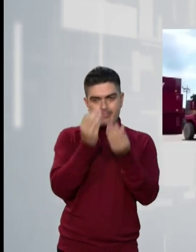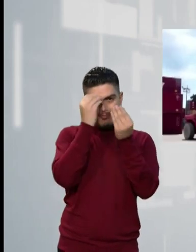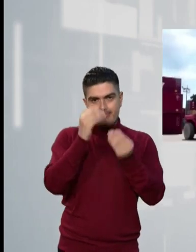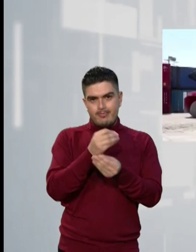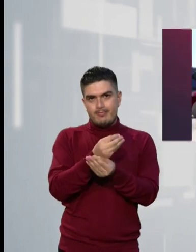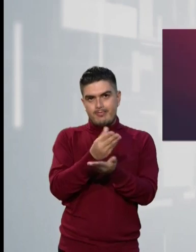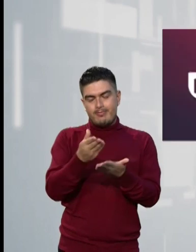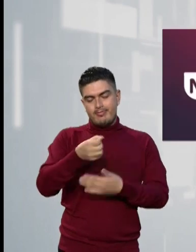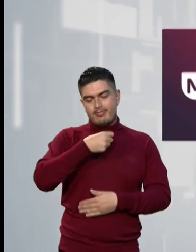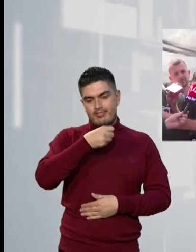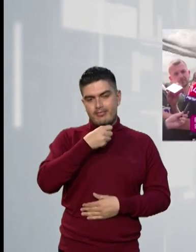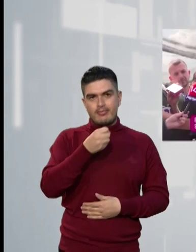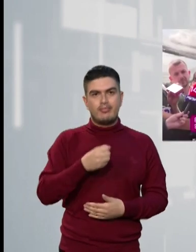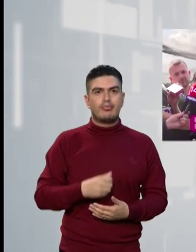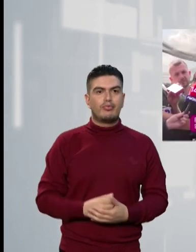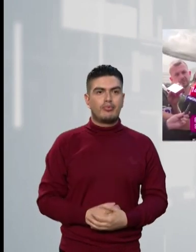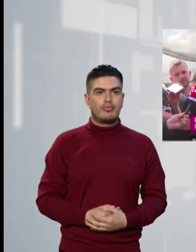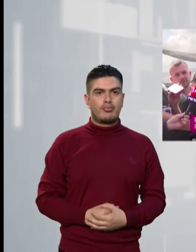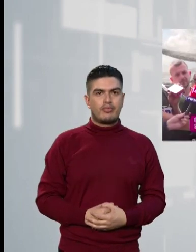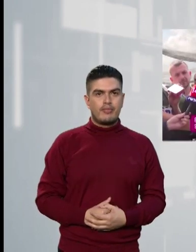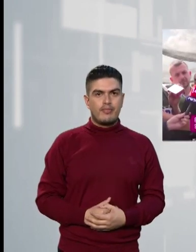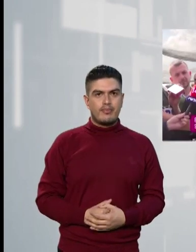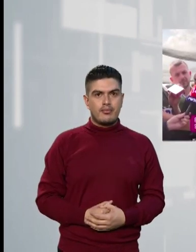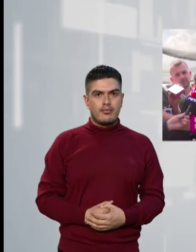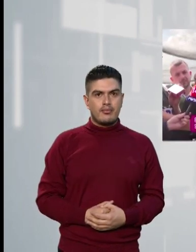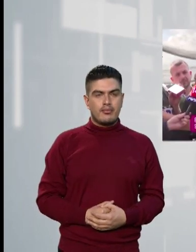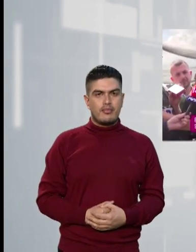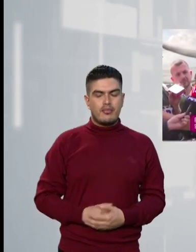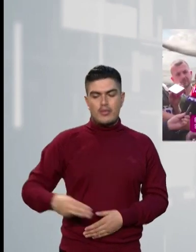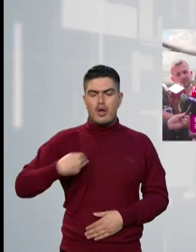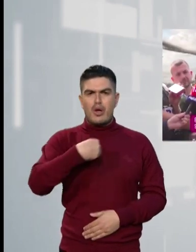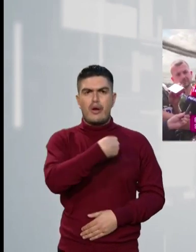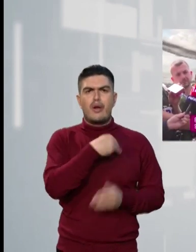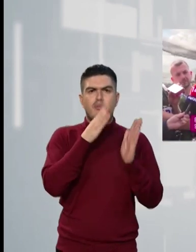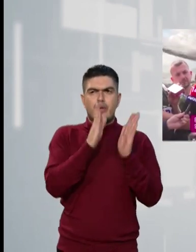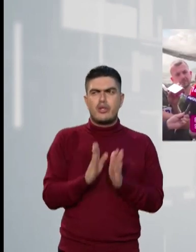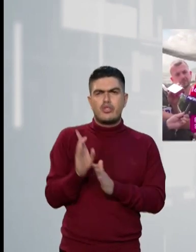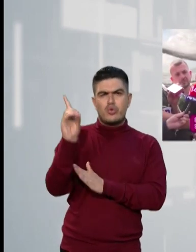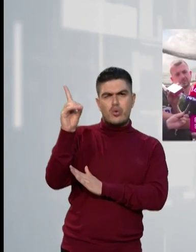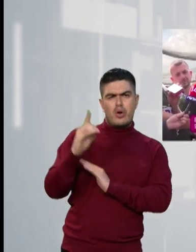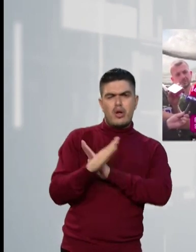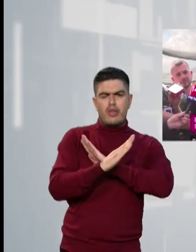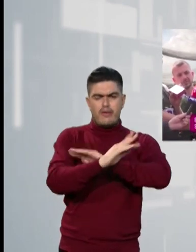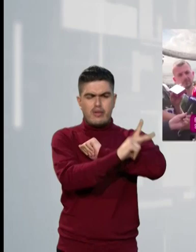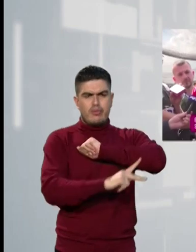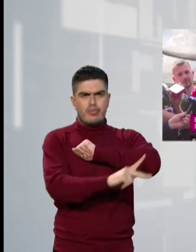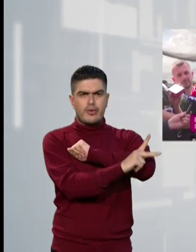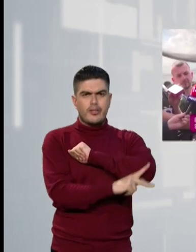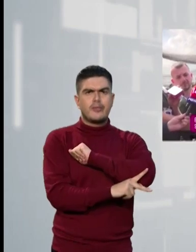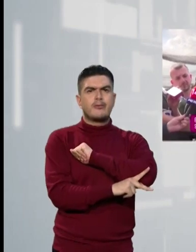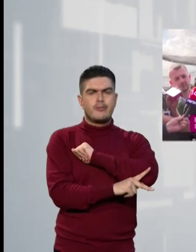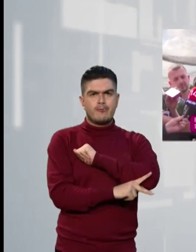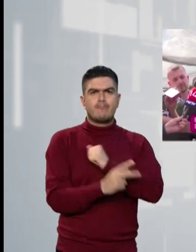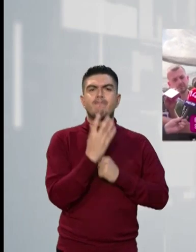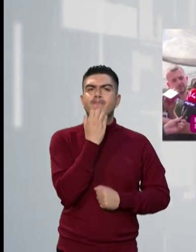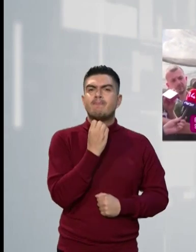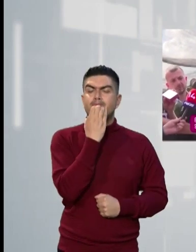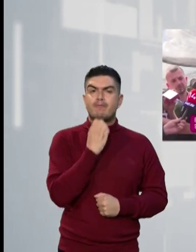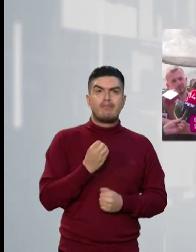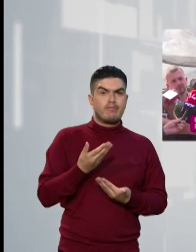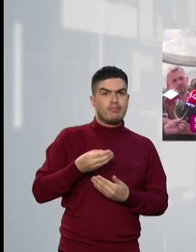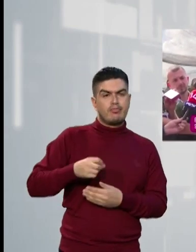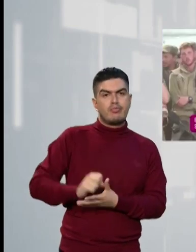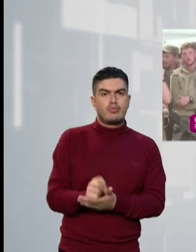Eddie Romero el ministro de defensa de Israel joab galand aseguró este jueves que las